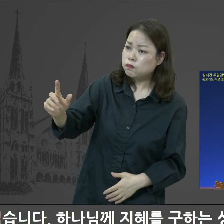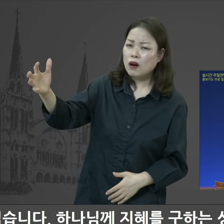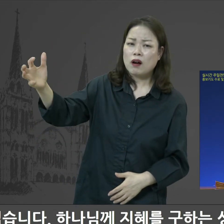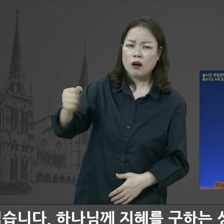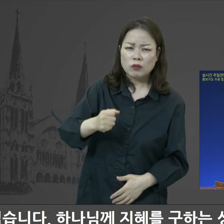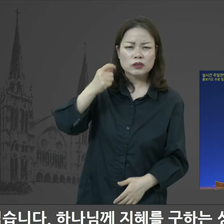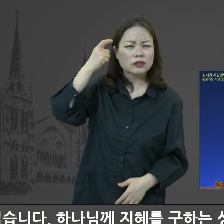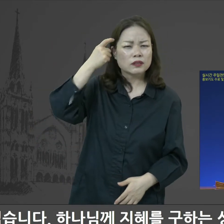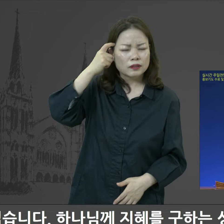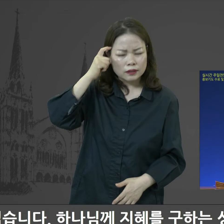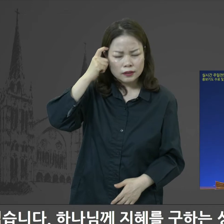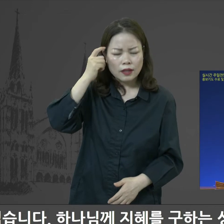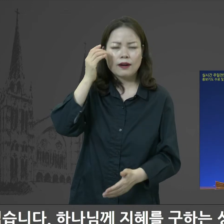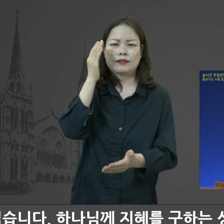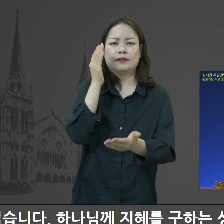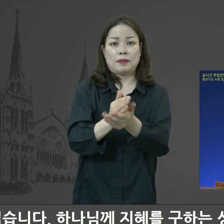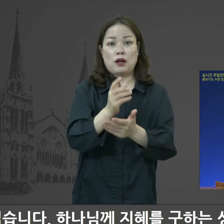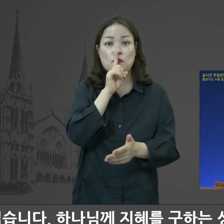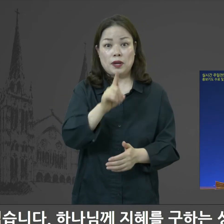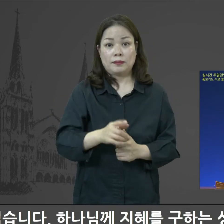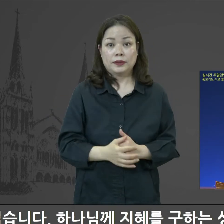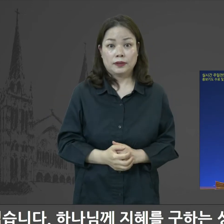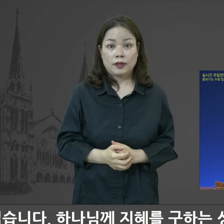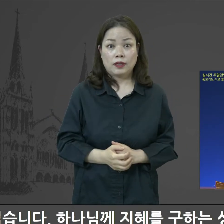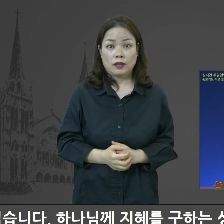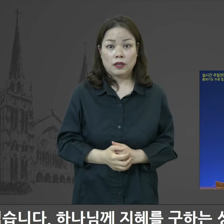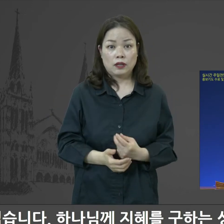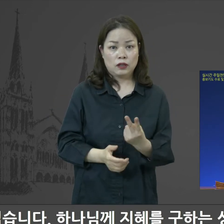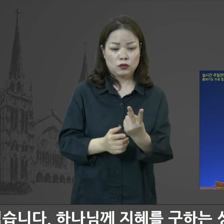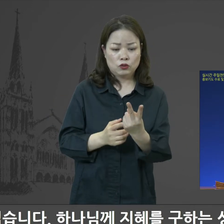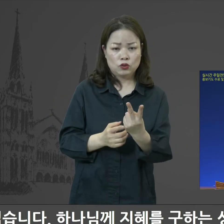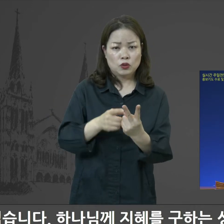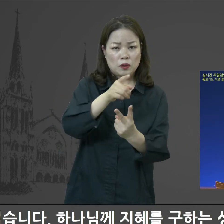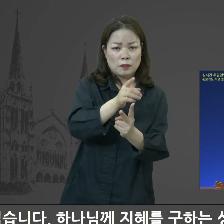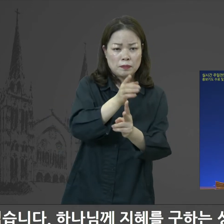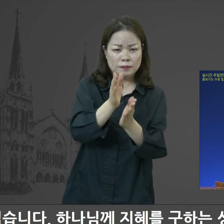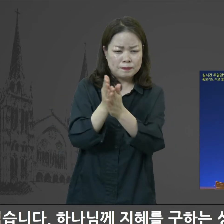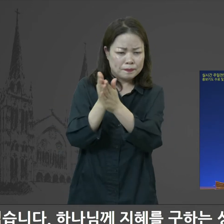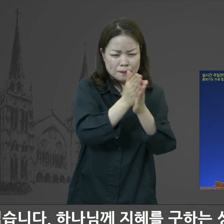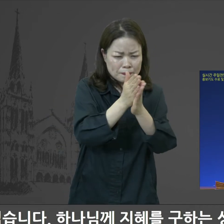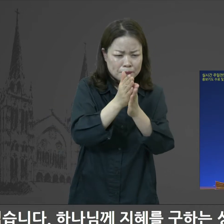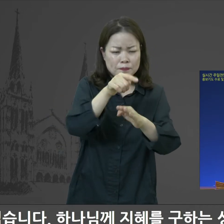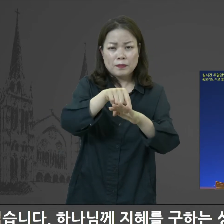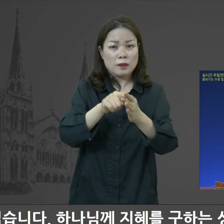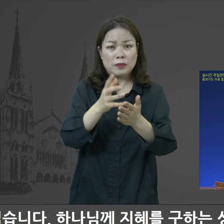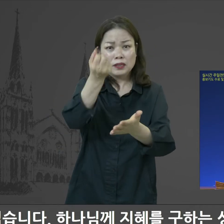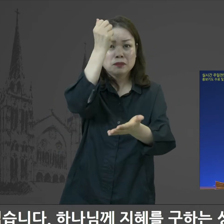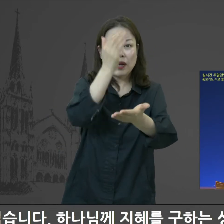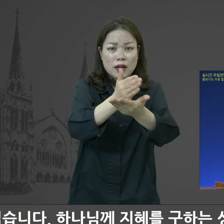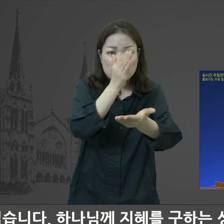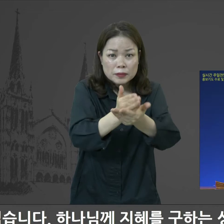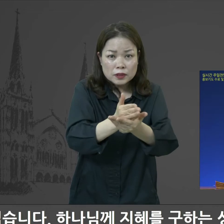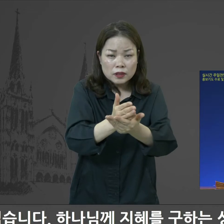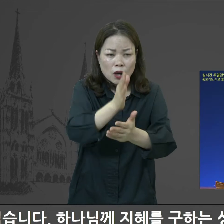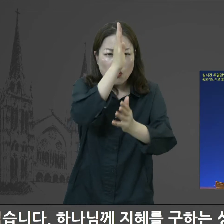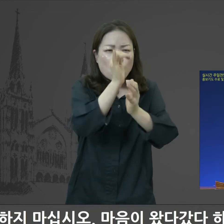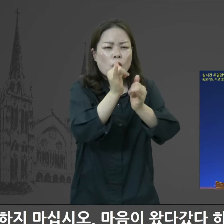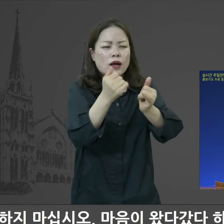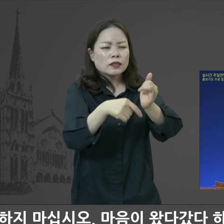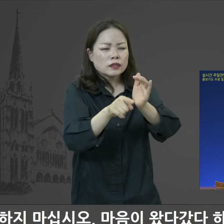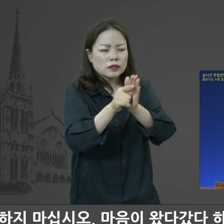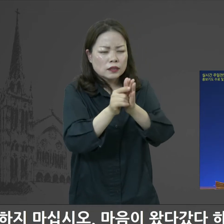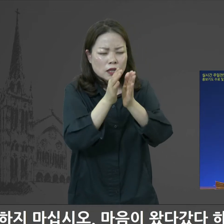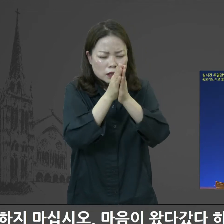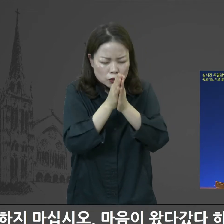얻기를 생각하지 말라고 합니다. 두 마음을 품어 정함이 없는 사람이라고 이야기합니다. 우리가 환우들을 위해서 기도 부탁을